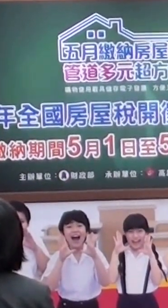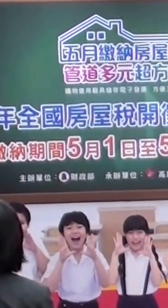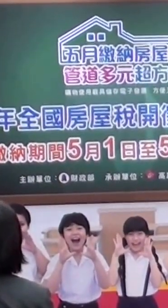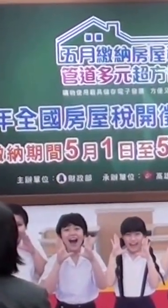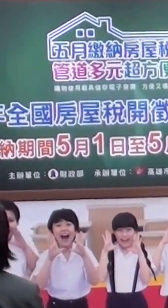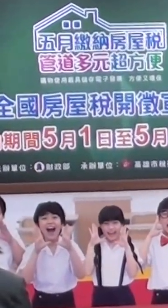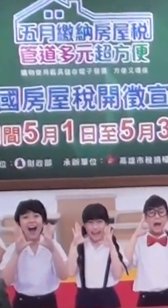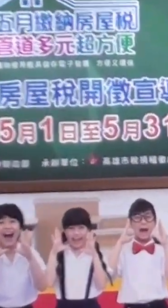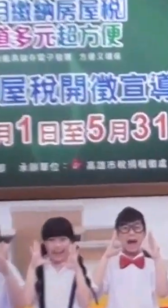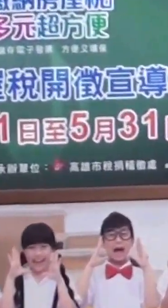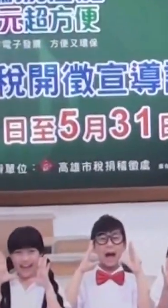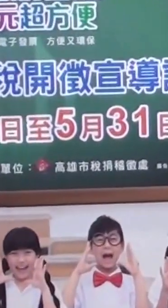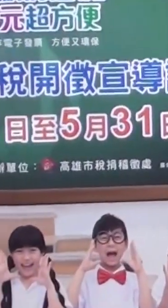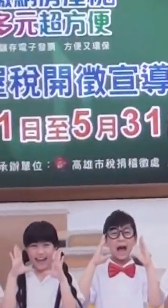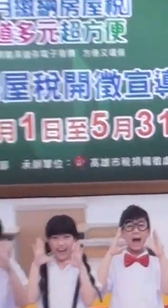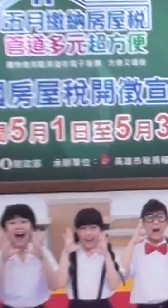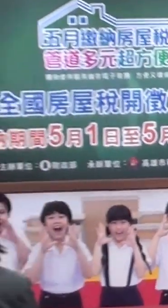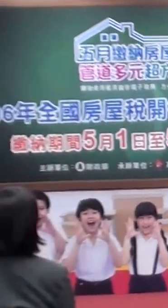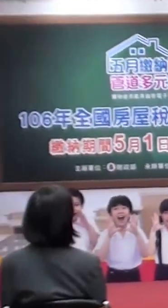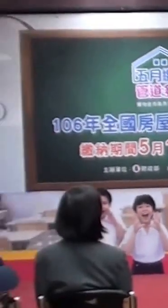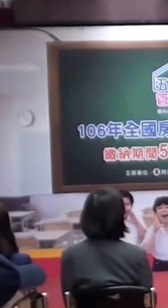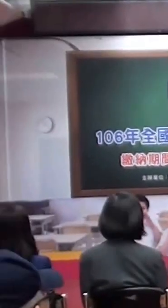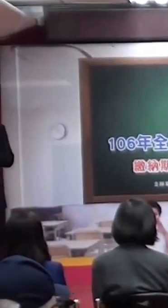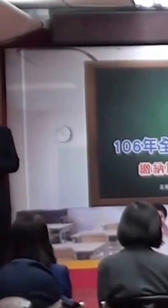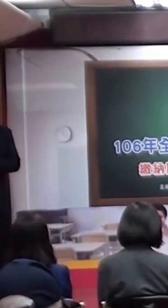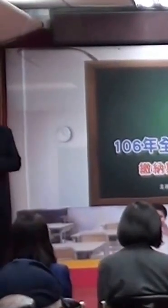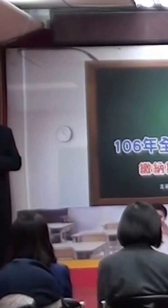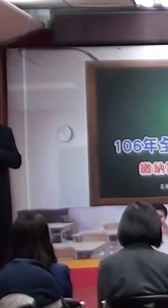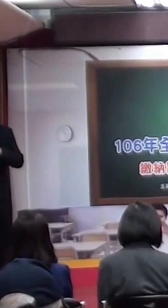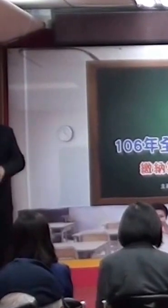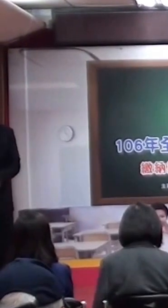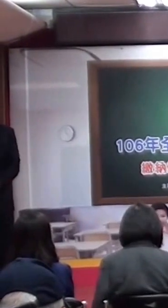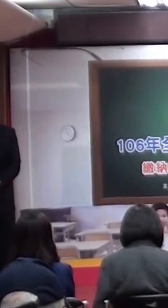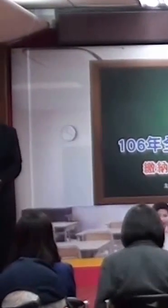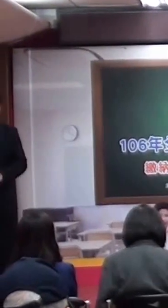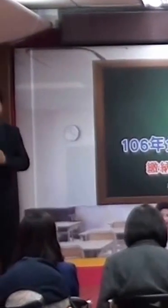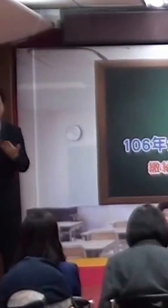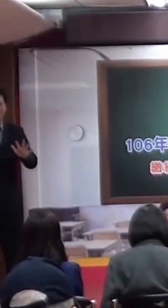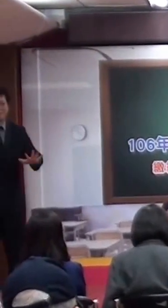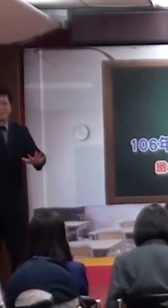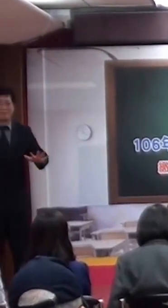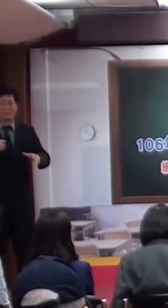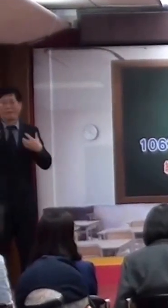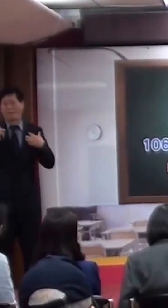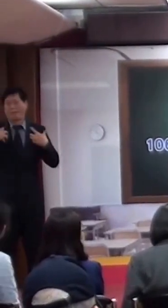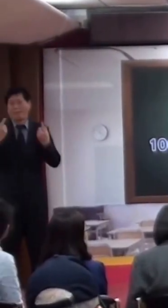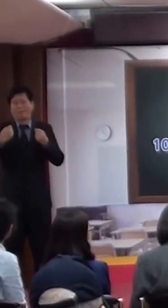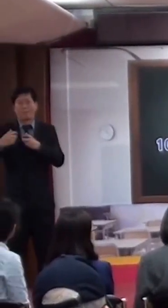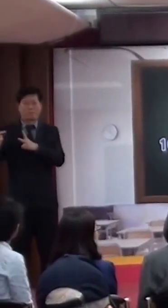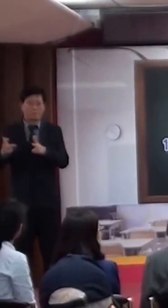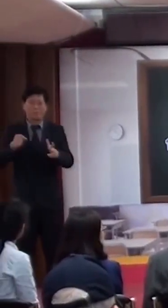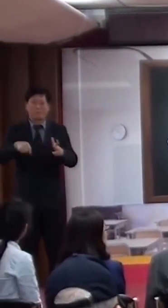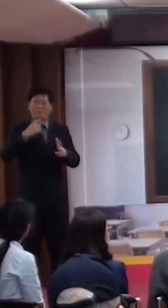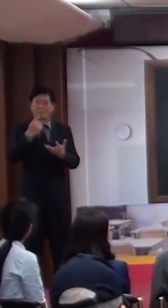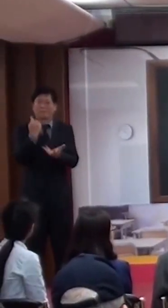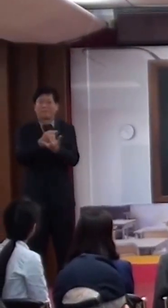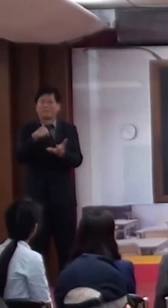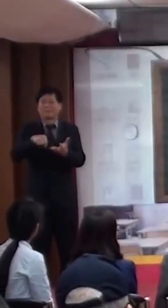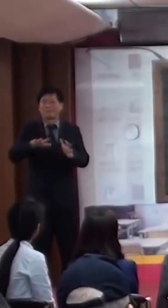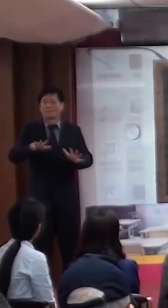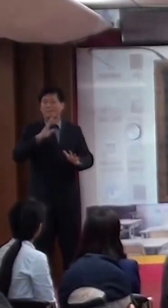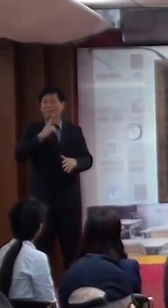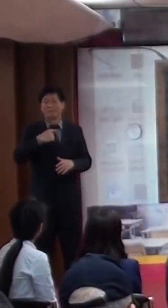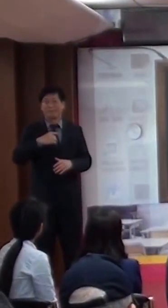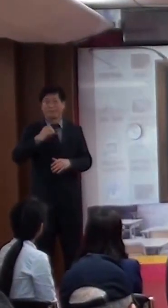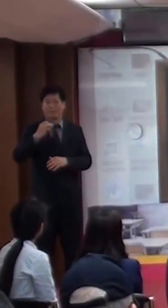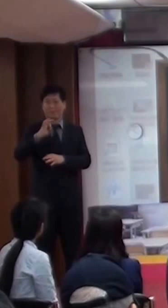各位长官、贵宾、我们的委员们，大家午安！欢迎各位在百忙当中来参加我们这次